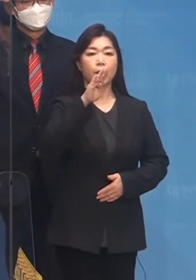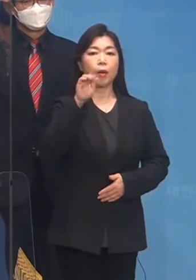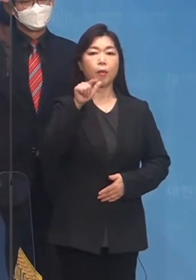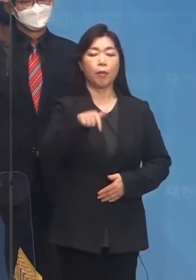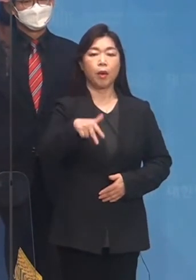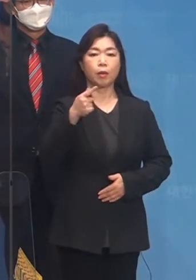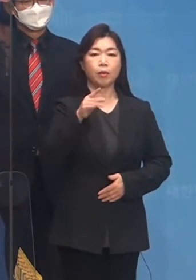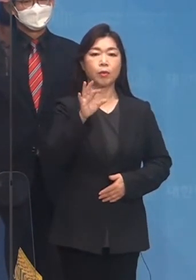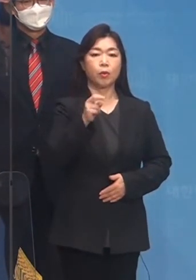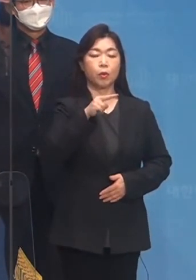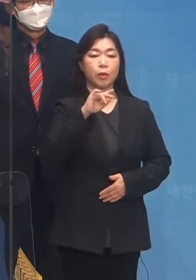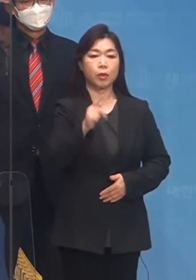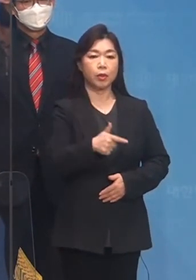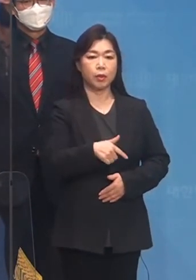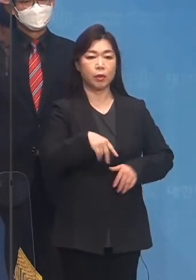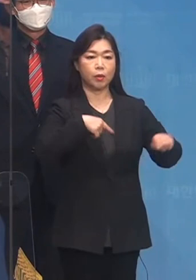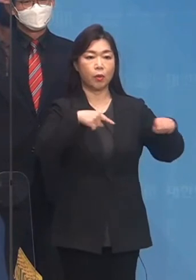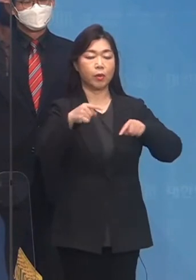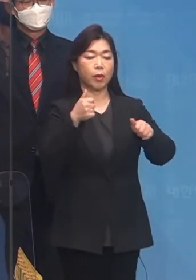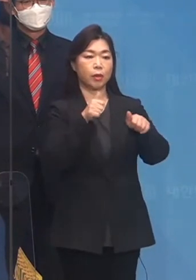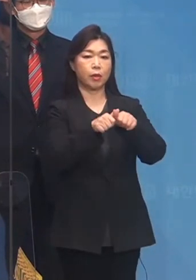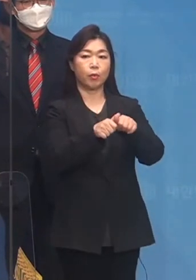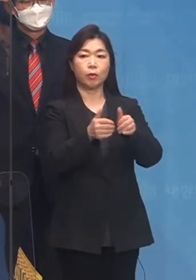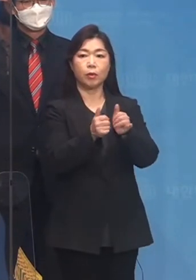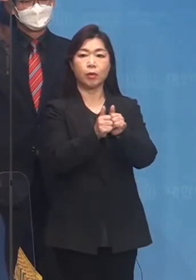박종신 정책장관님,